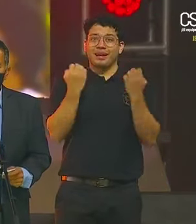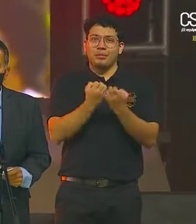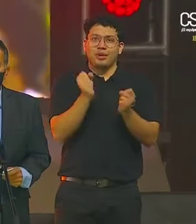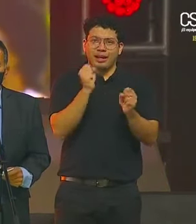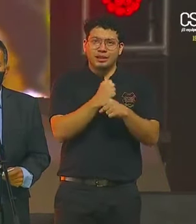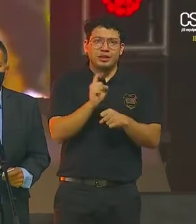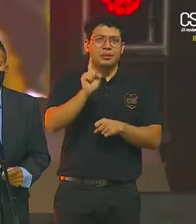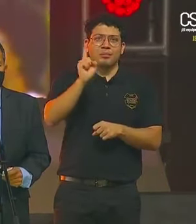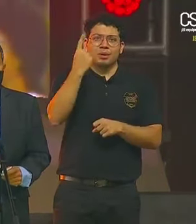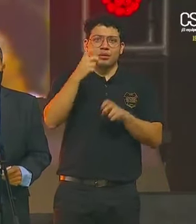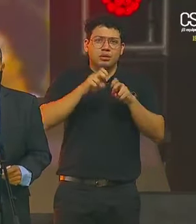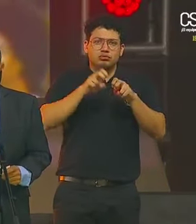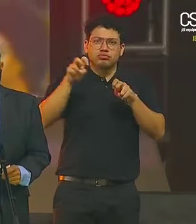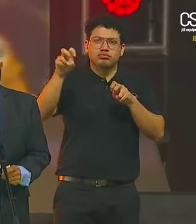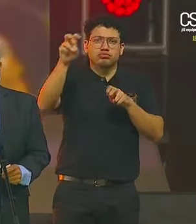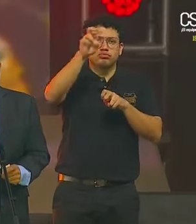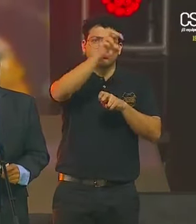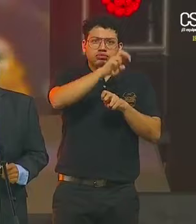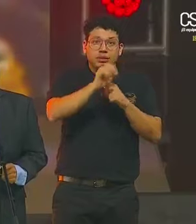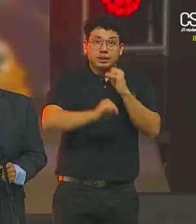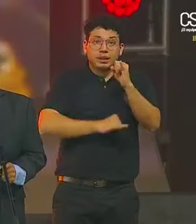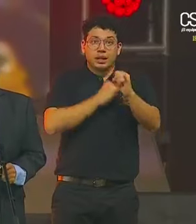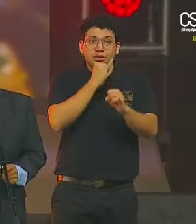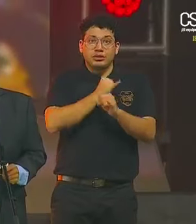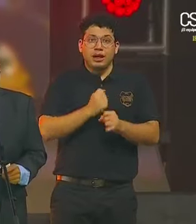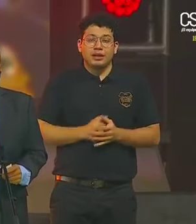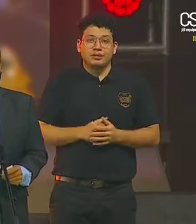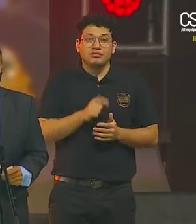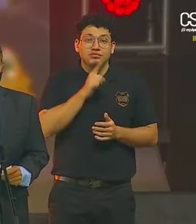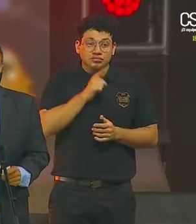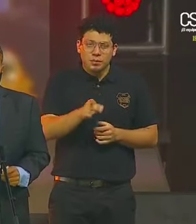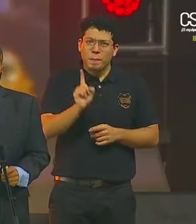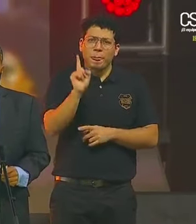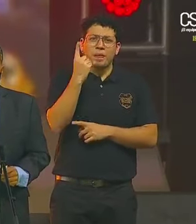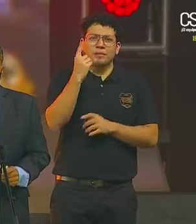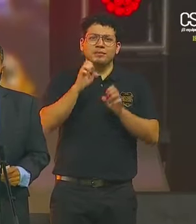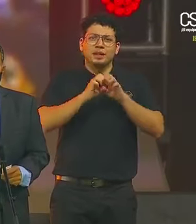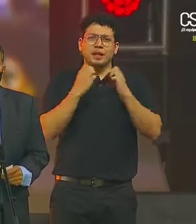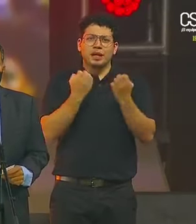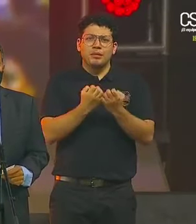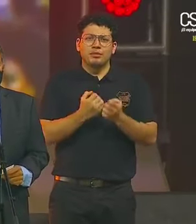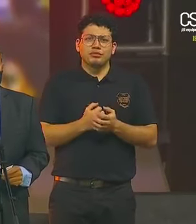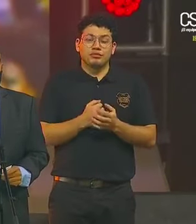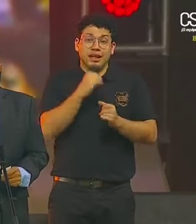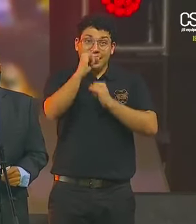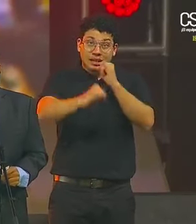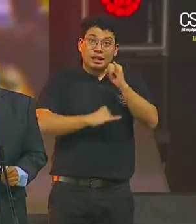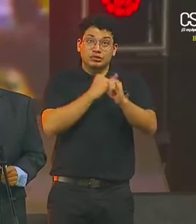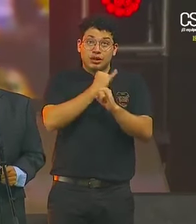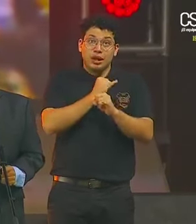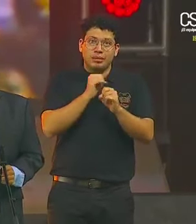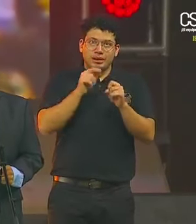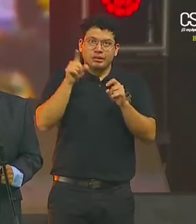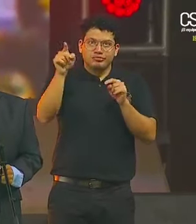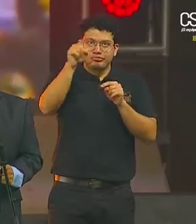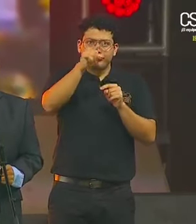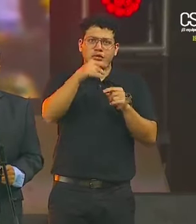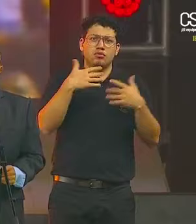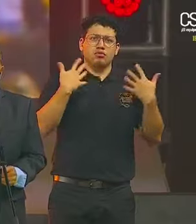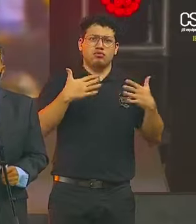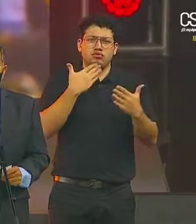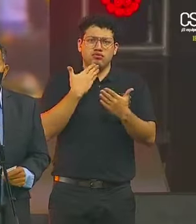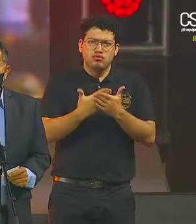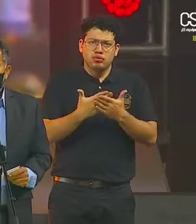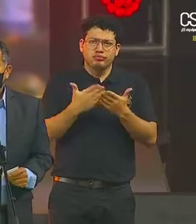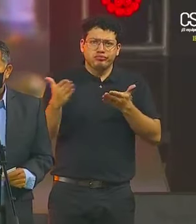primera gira internacional y que también ha sido un equipo que internacionalmente ha dado muy buenas presentaciones, como